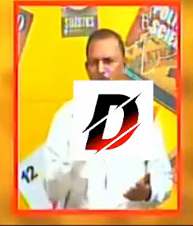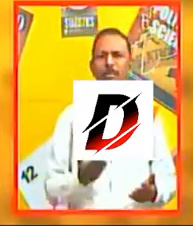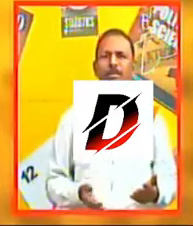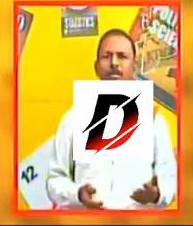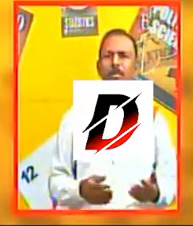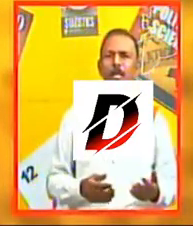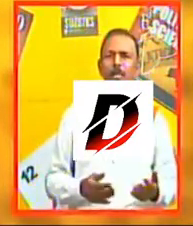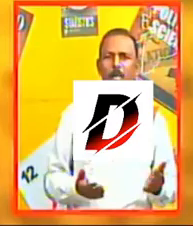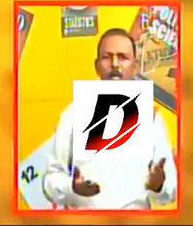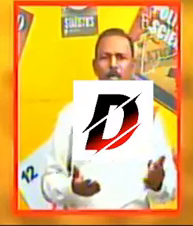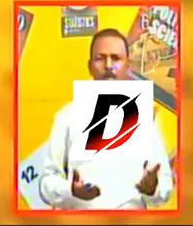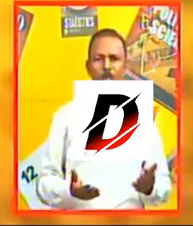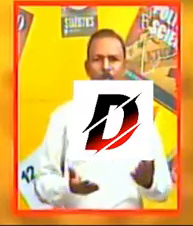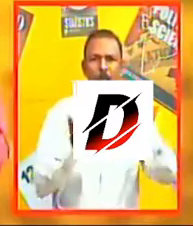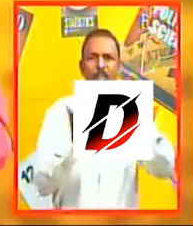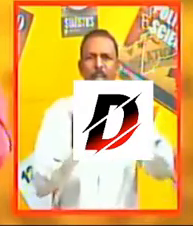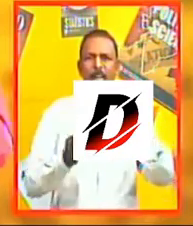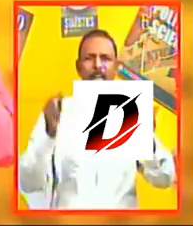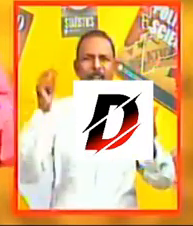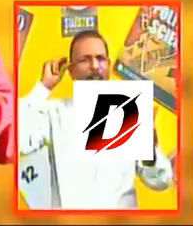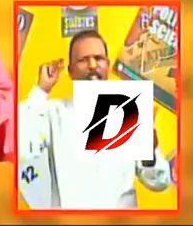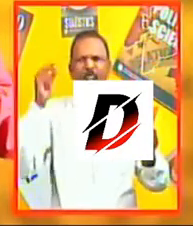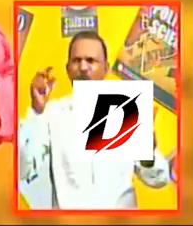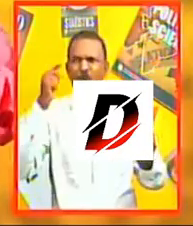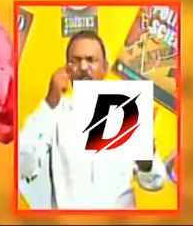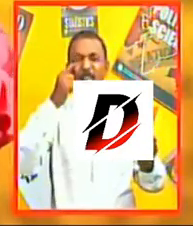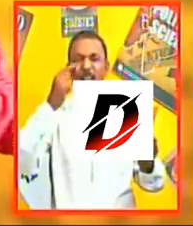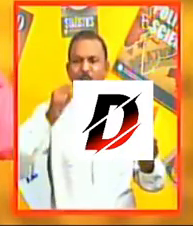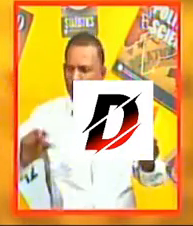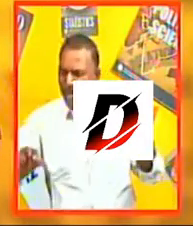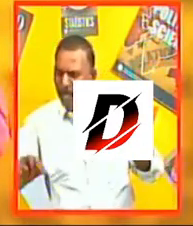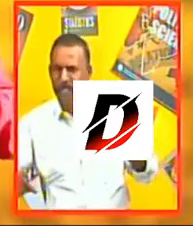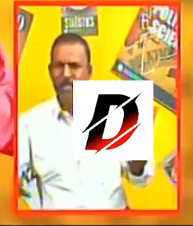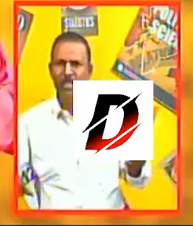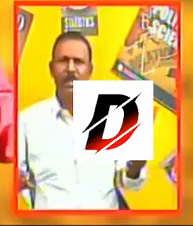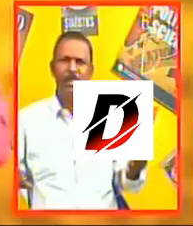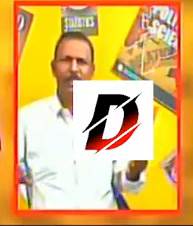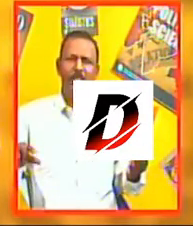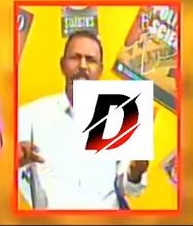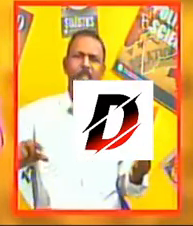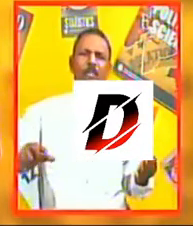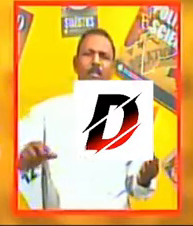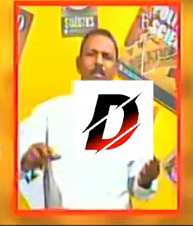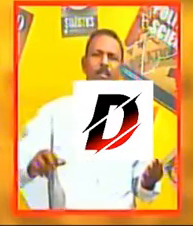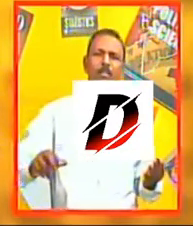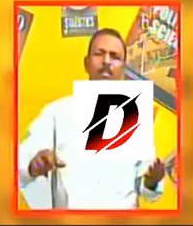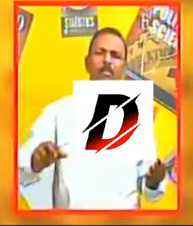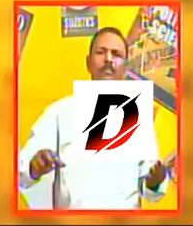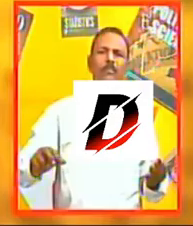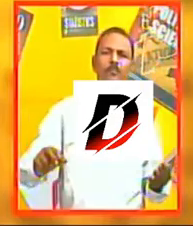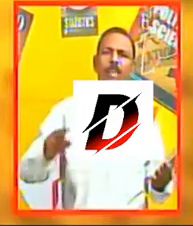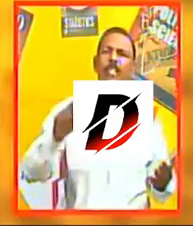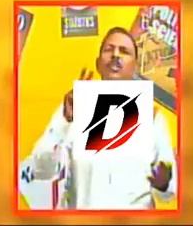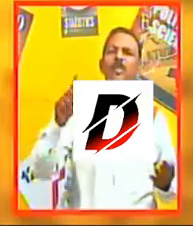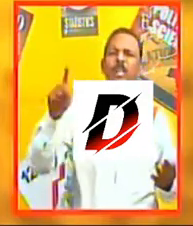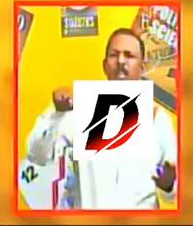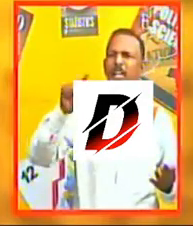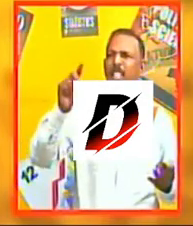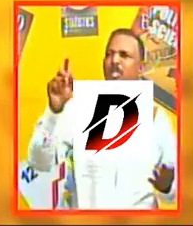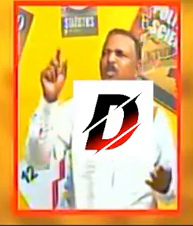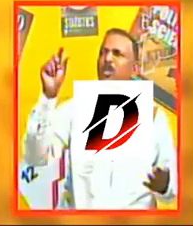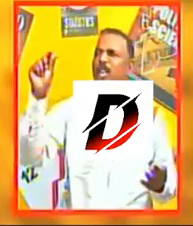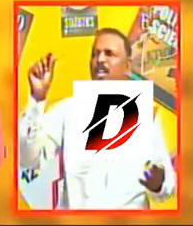ஒரு மேப்பை நம்ம வச்சுருக்கிறோம். அதில் கன்னியாகுமரியிலிருந்து கிடைமட்டமாக ஒரு கோடு போடுறோம். அது 8 டிகிரி 4 நிமிடம் வட